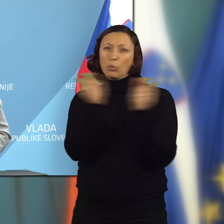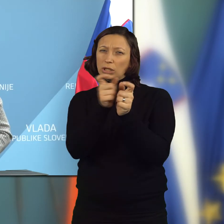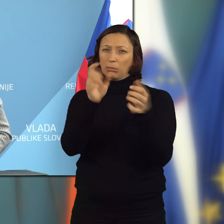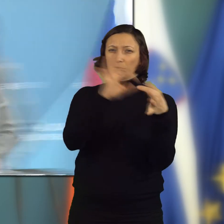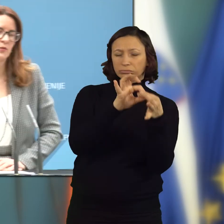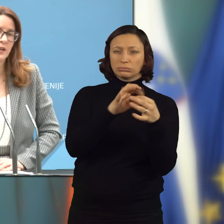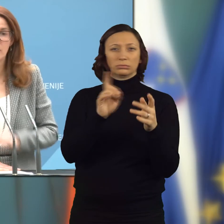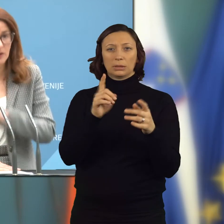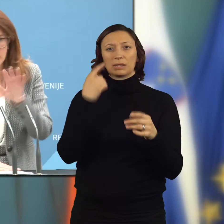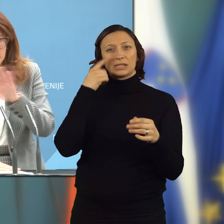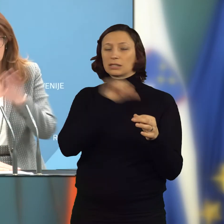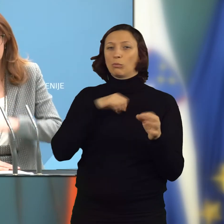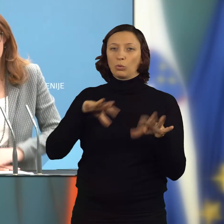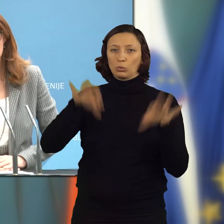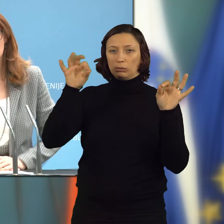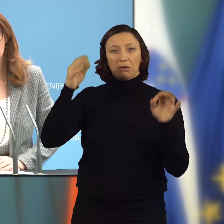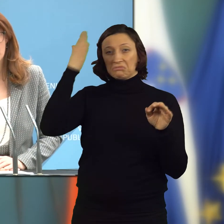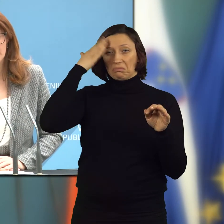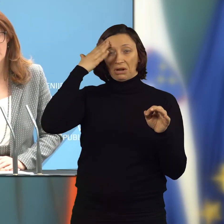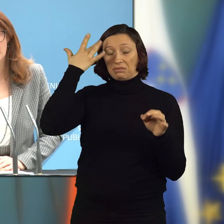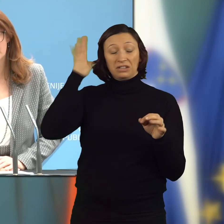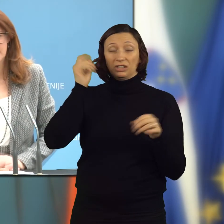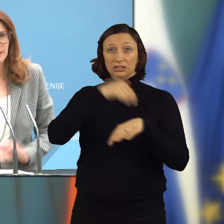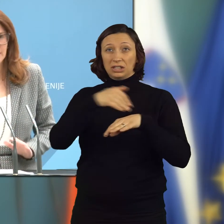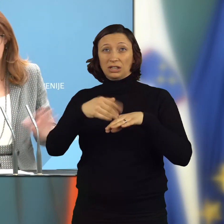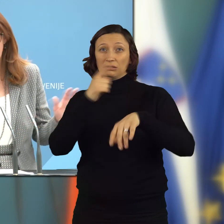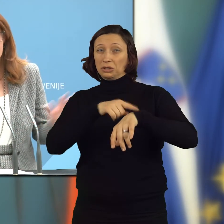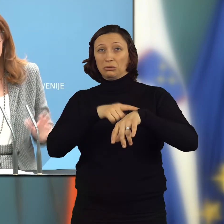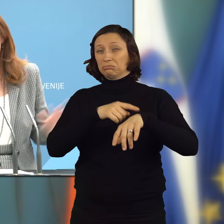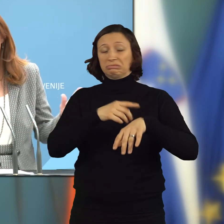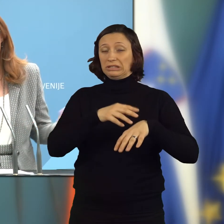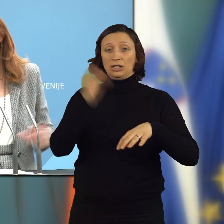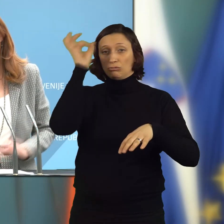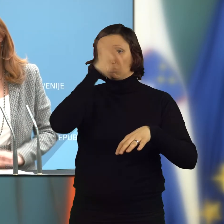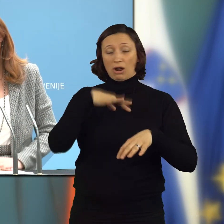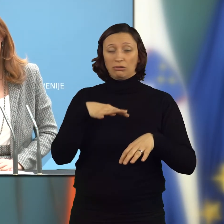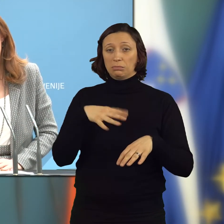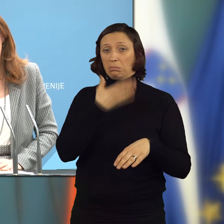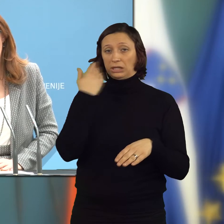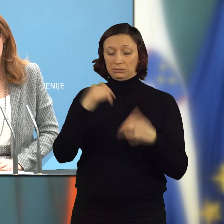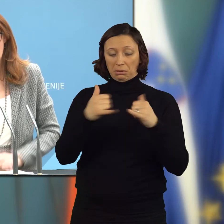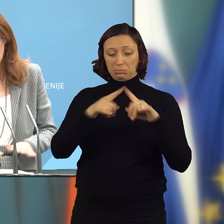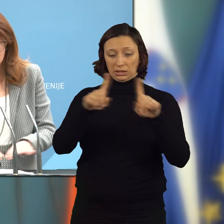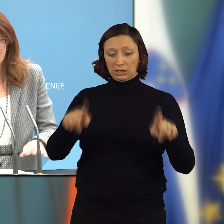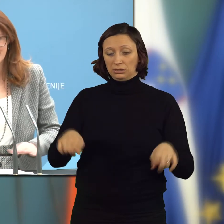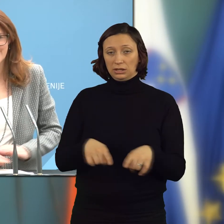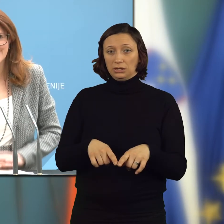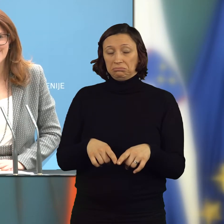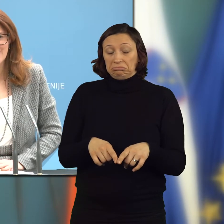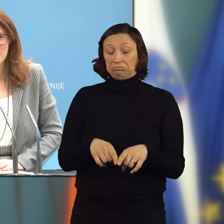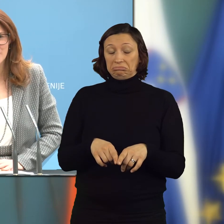te časovnice tako ujemajo, ampak zdaj zgolj ugibam na pamet, kaj, kjer uro, kjer dan, pa žal